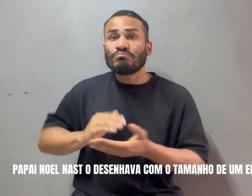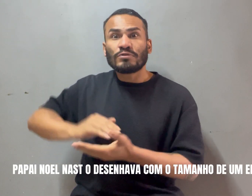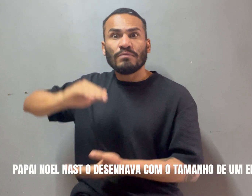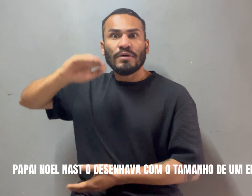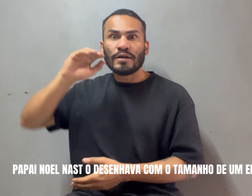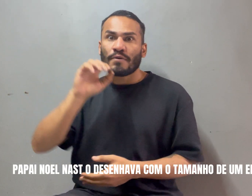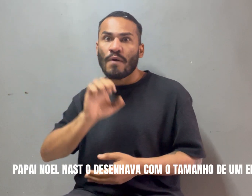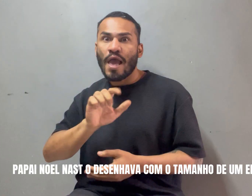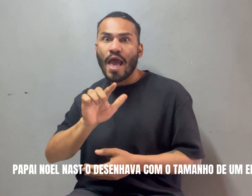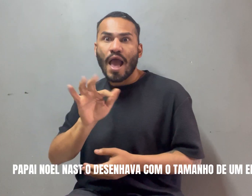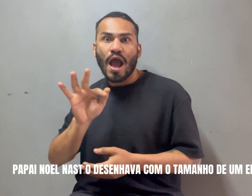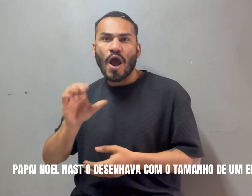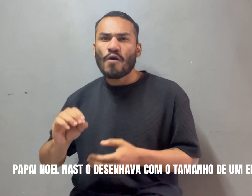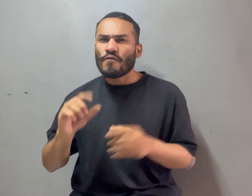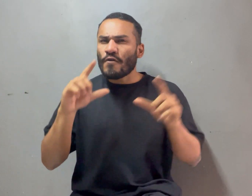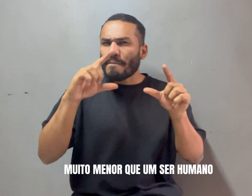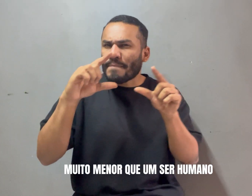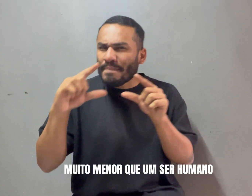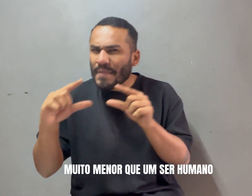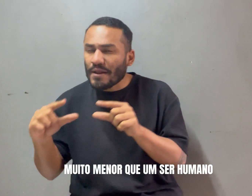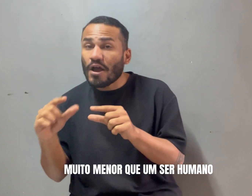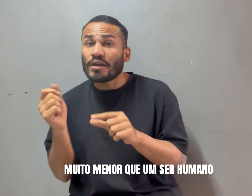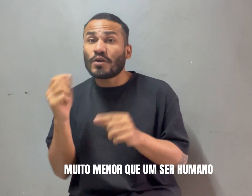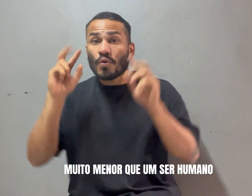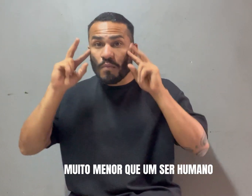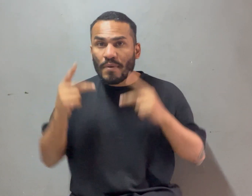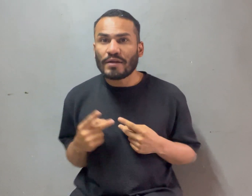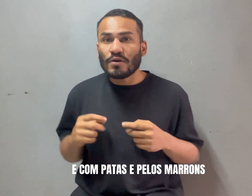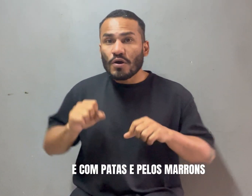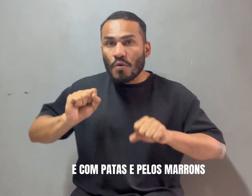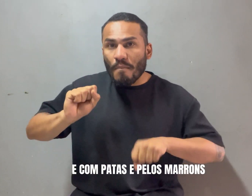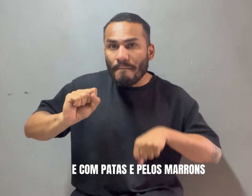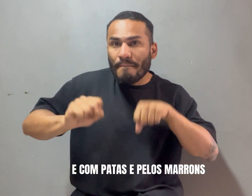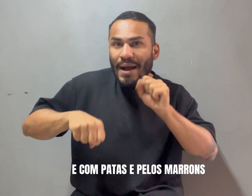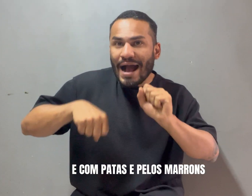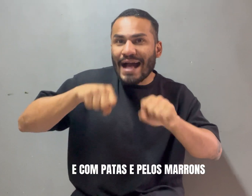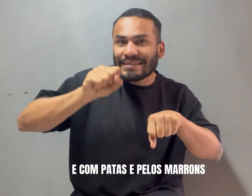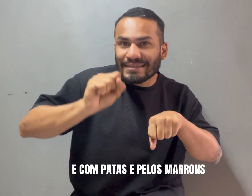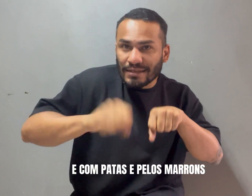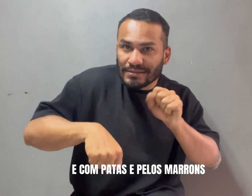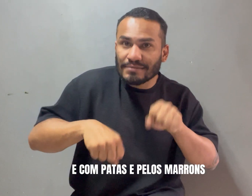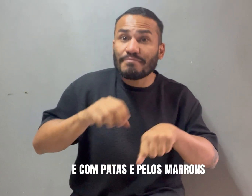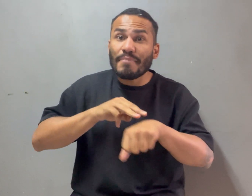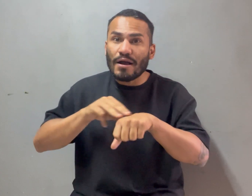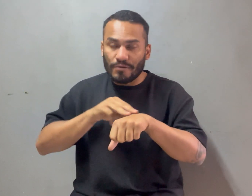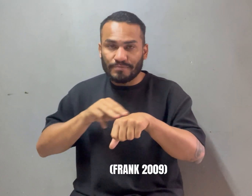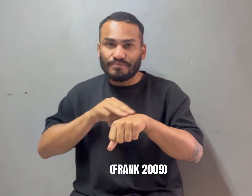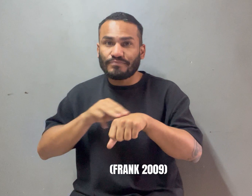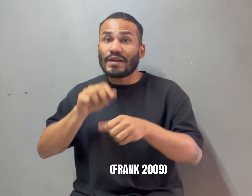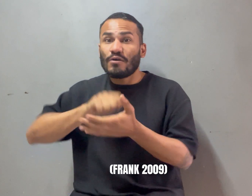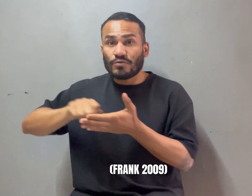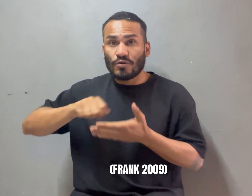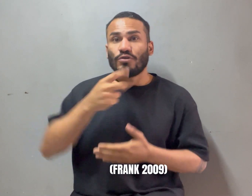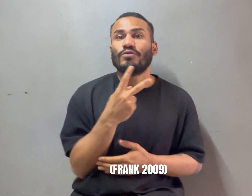com o tamanho de um elfo, muito menor que um ser humano, e com patas e pelos marrons. Frank,